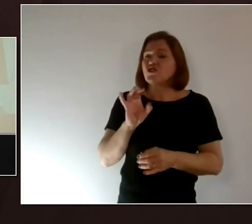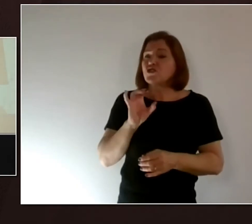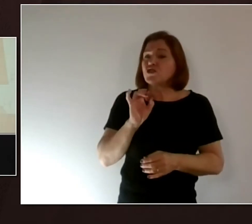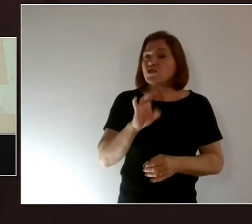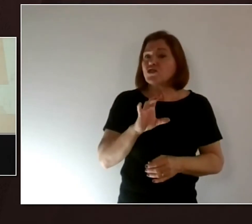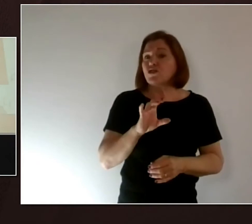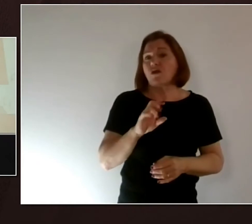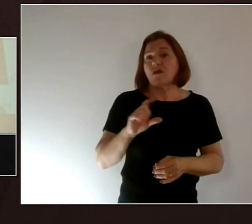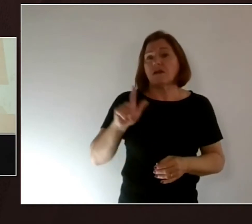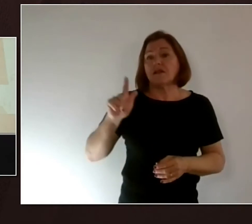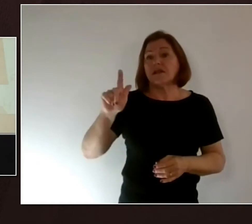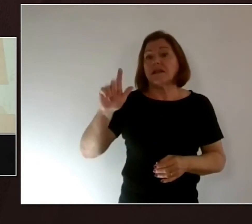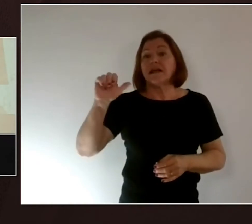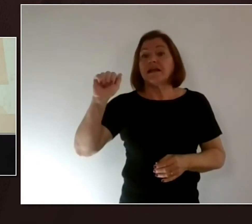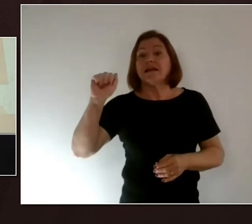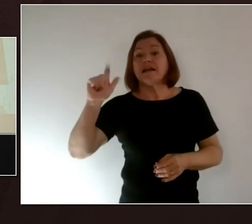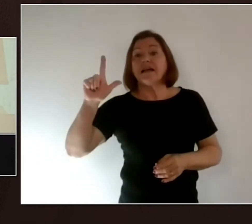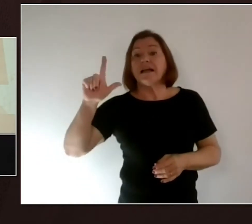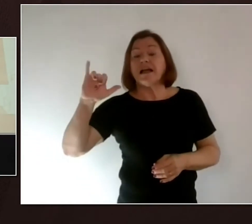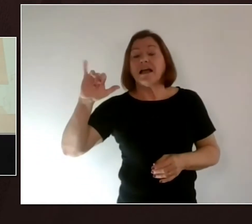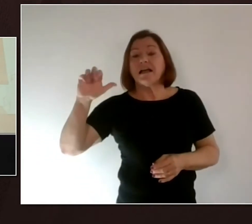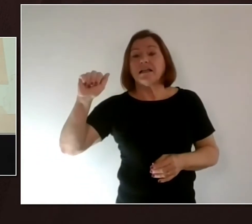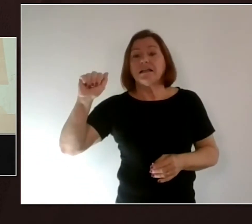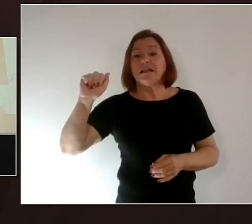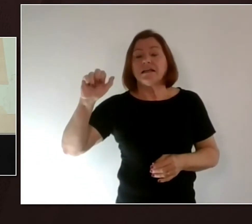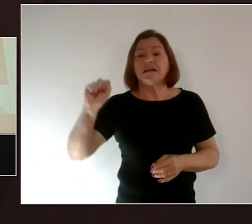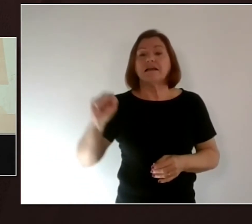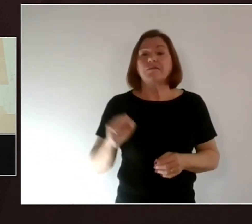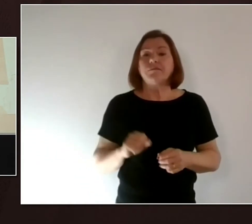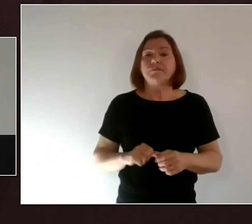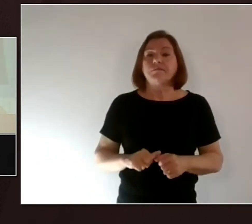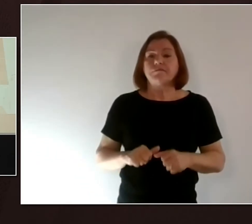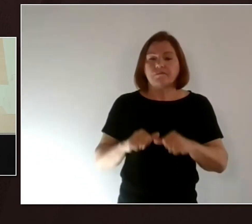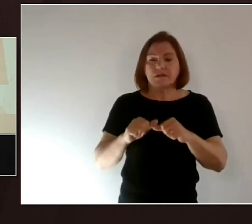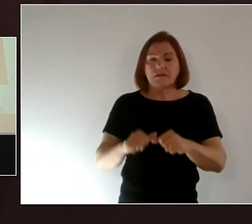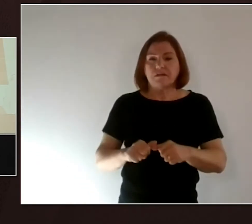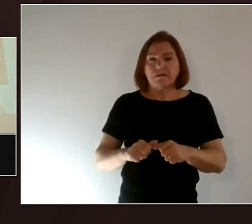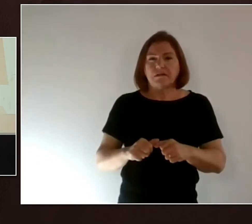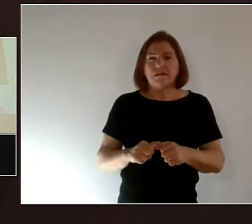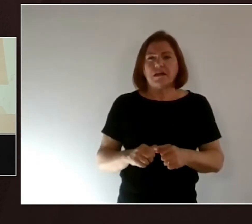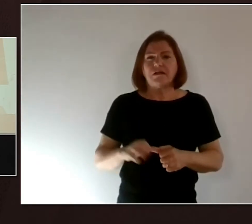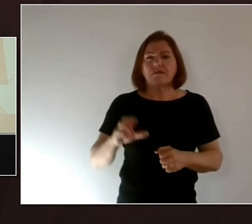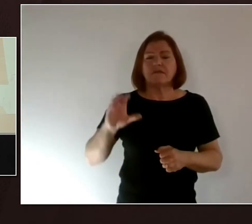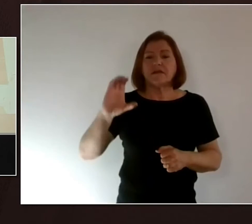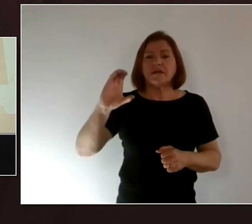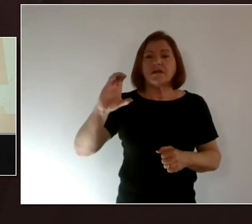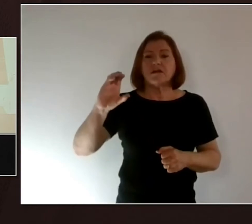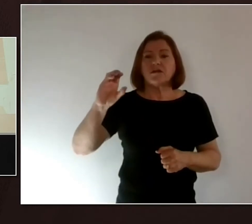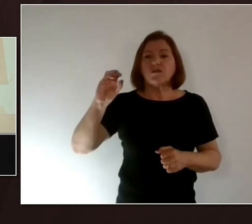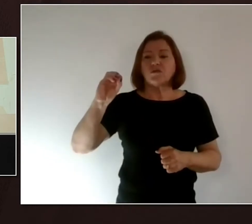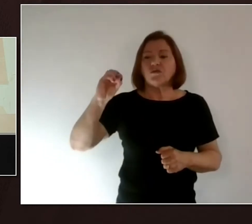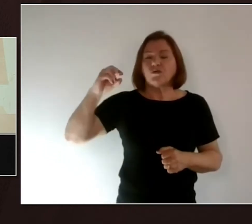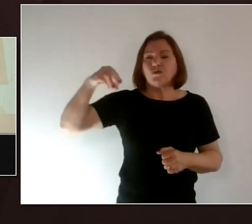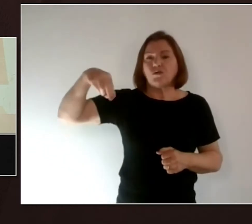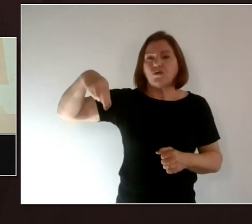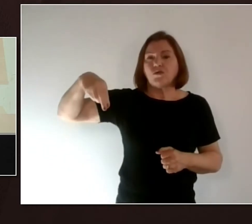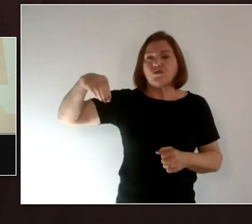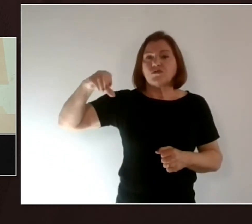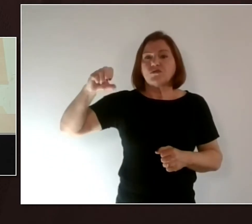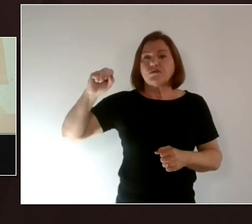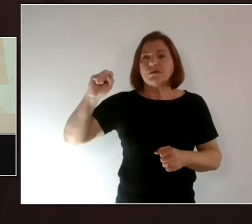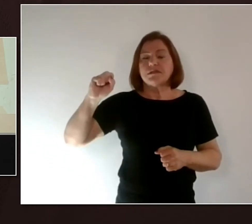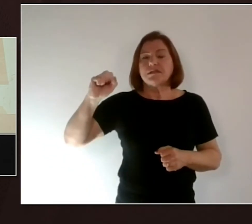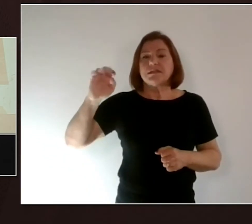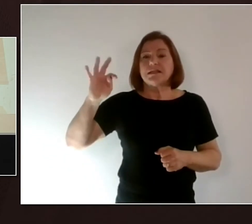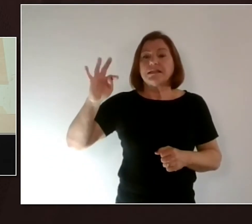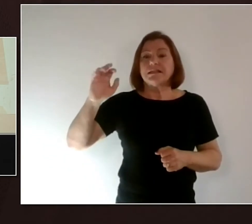estava Constâncio. Constâncio é o pai do futuro imperador Constantino, que nós vamos falar agora da igreja